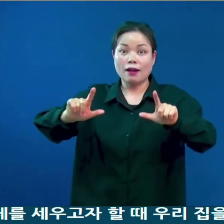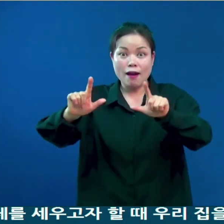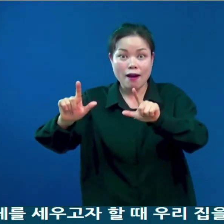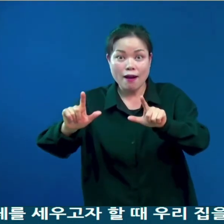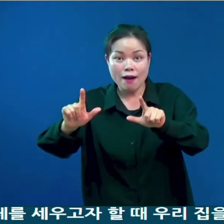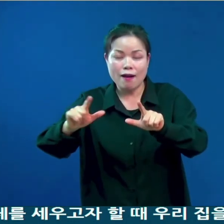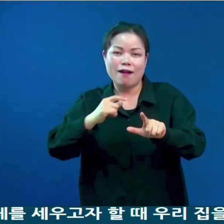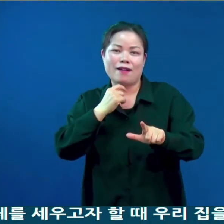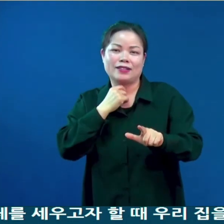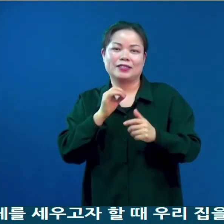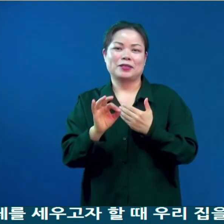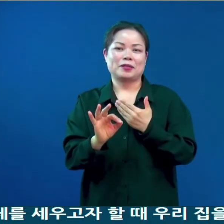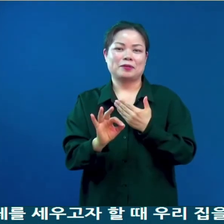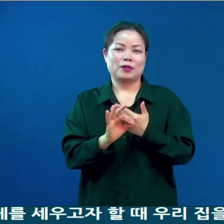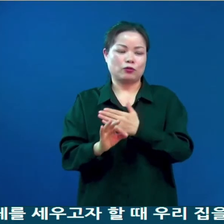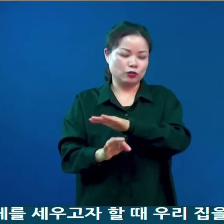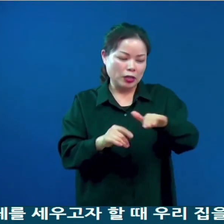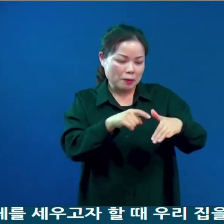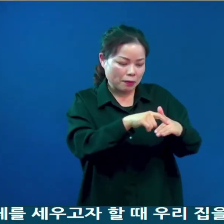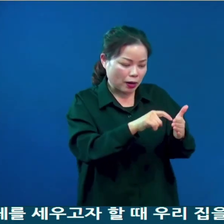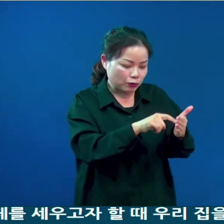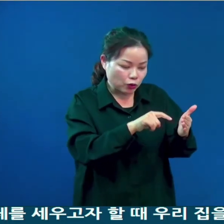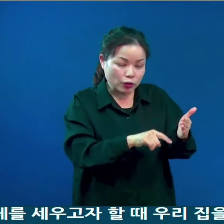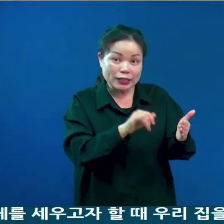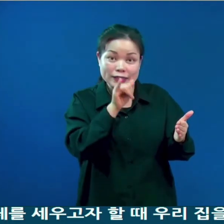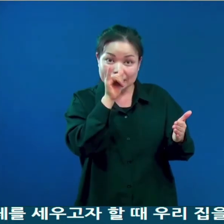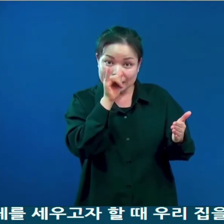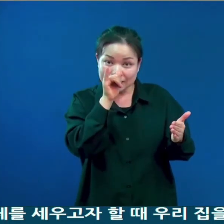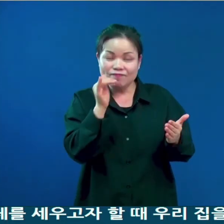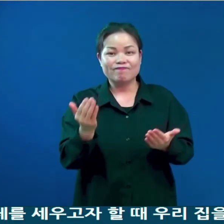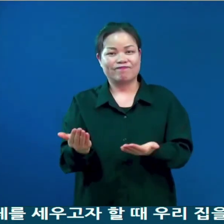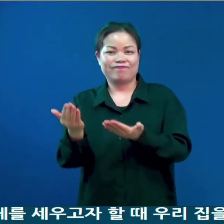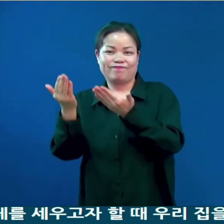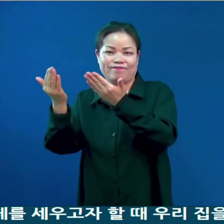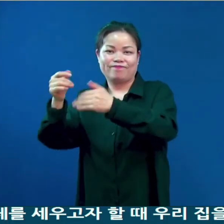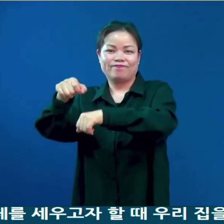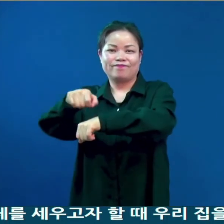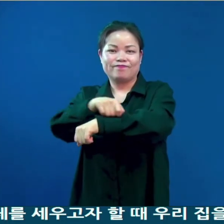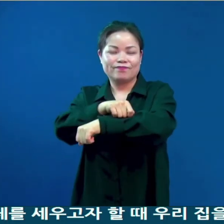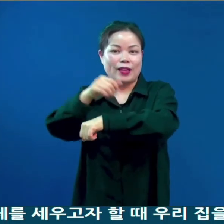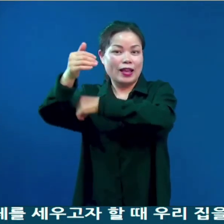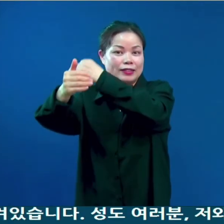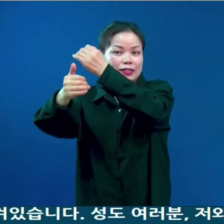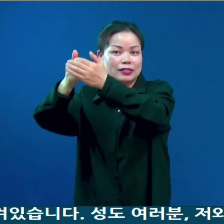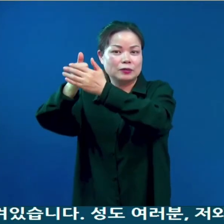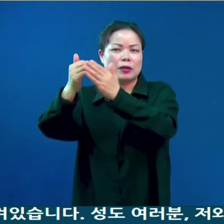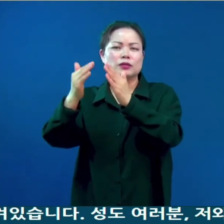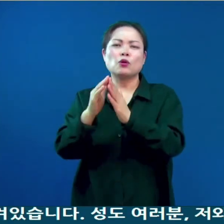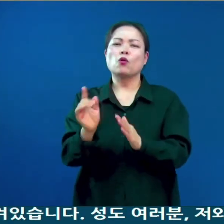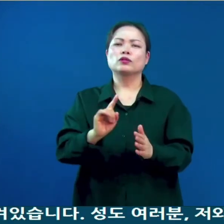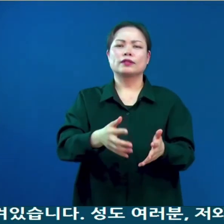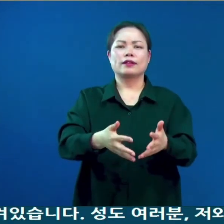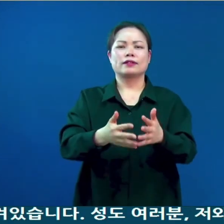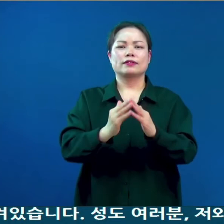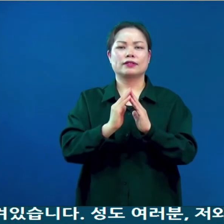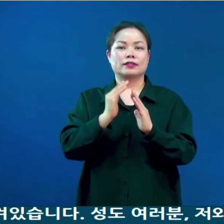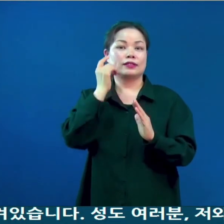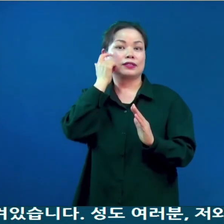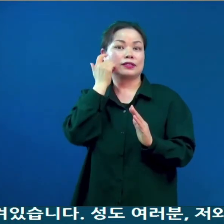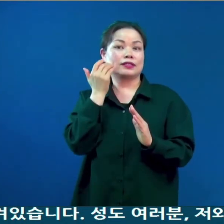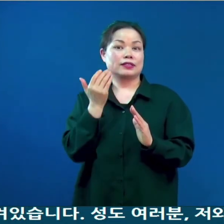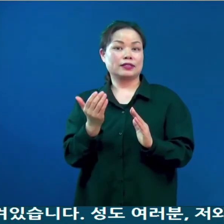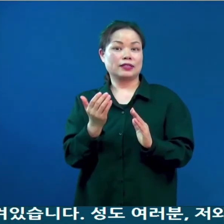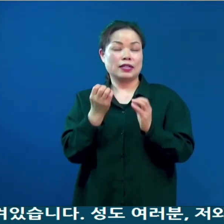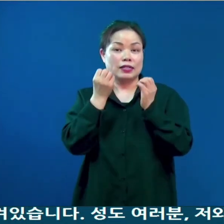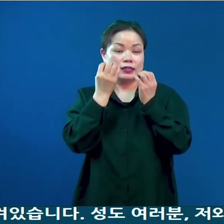살고자 하신다면 우리의 마음속에 있는 바를 주님께 드리되, 특별히 하나님의 집을 어떻게 세울 것인가,